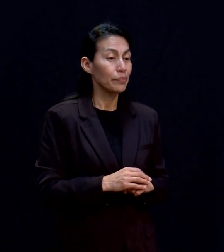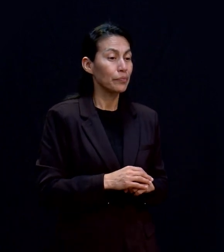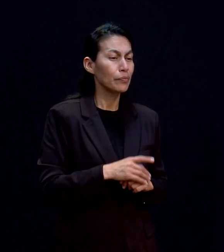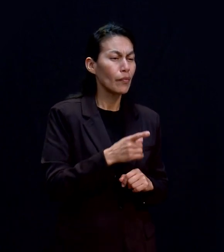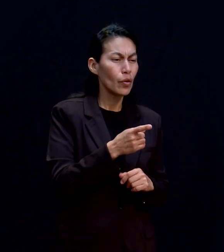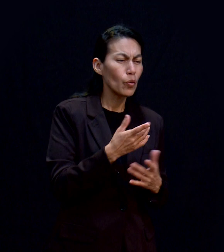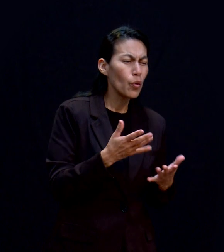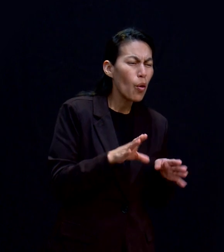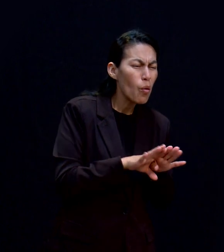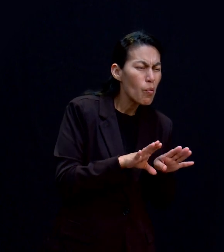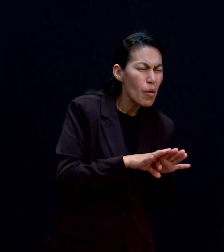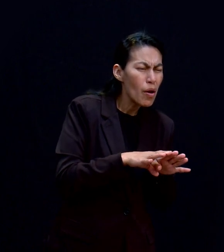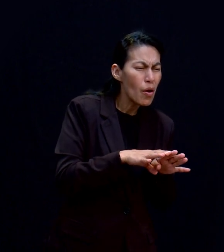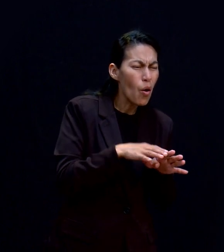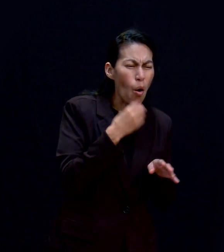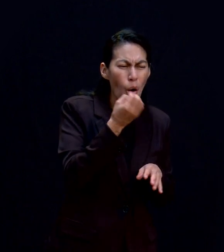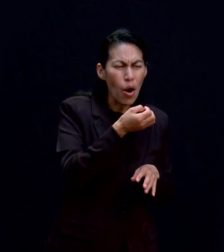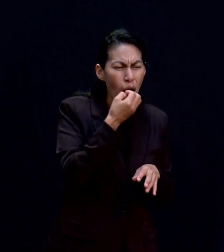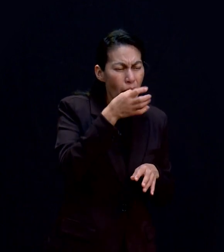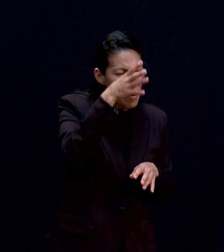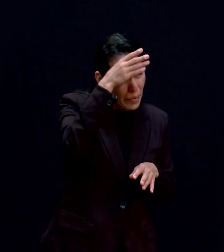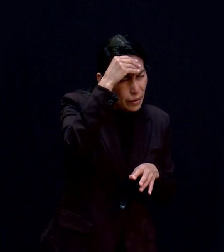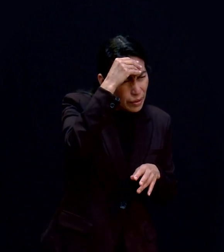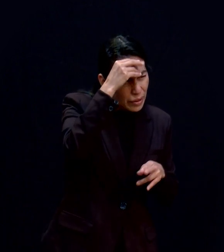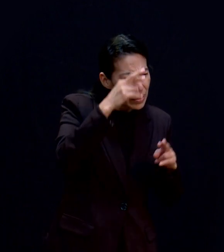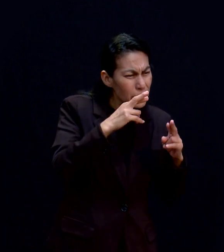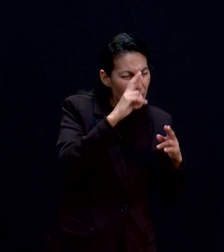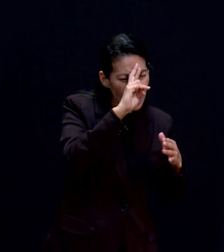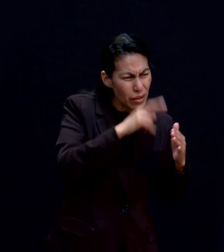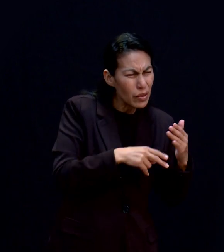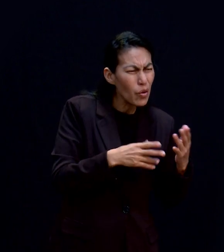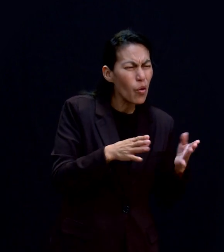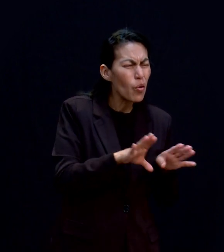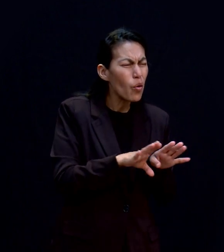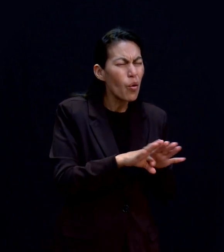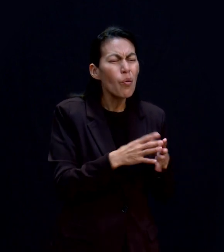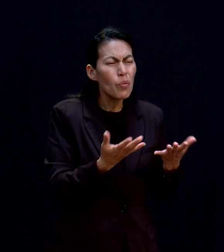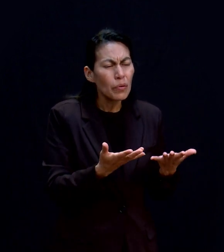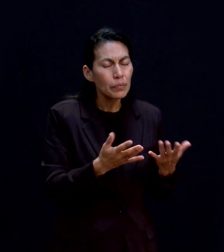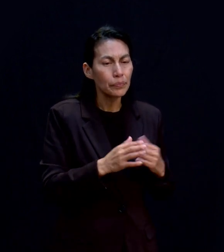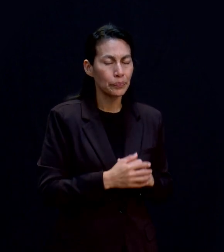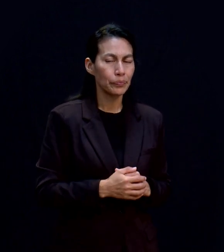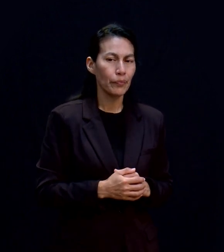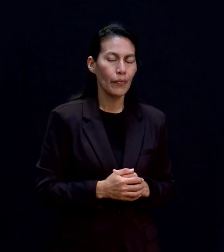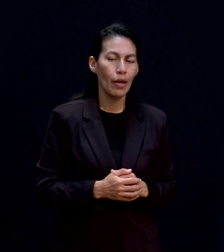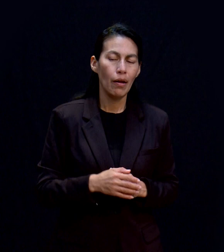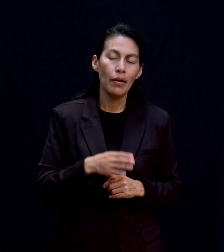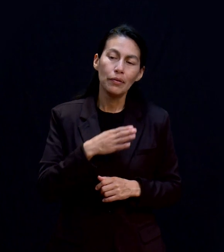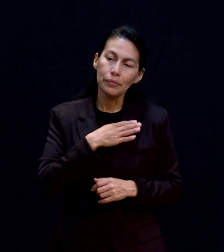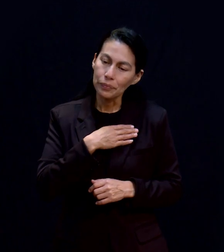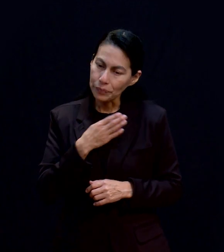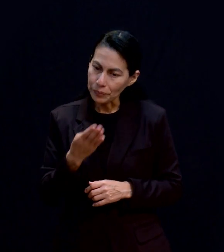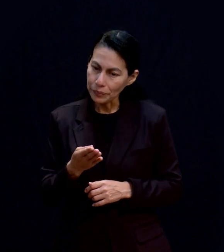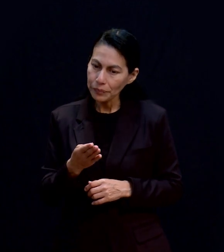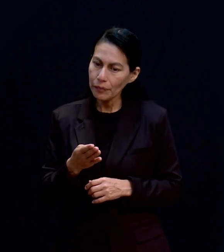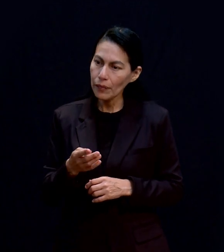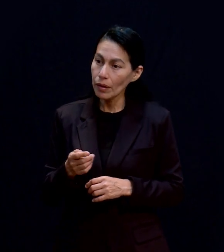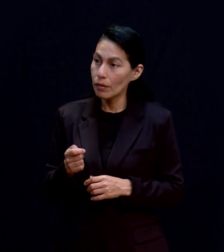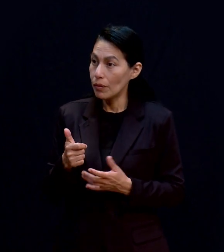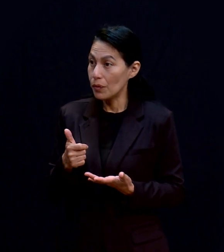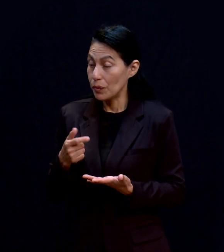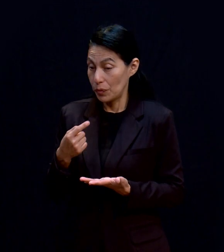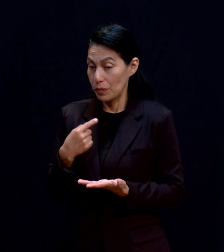donde aprendiste a orar cuéntanos algo de ti para que nos familiaricemos todos bueno primero que